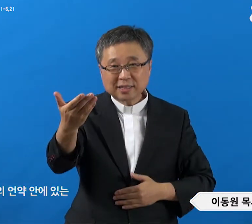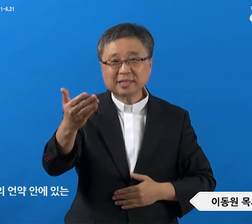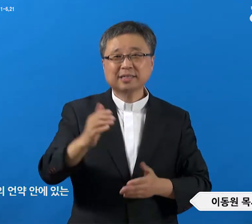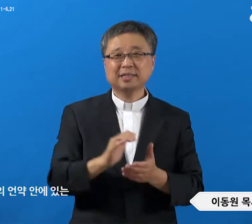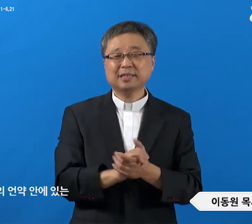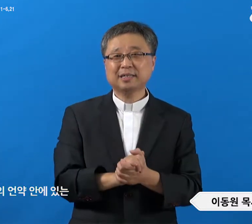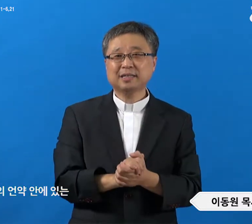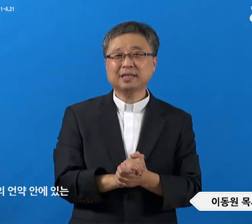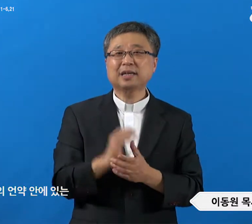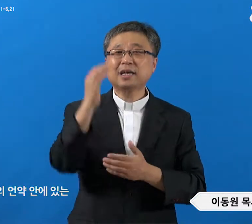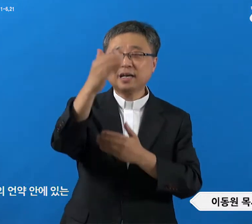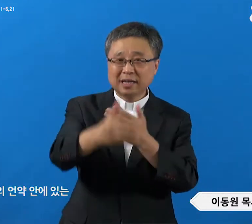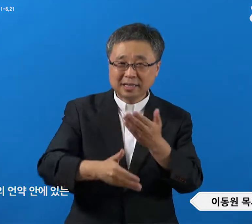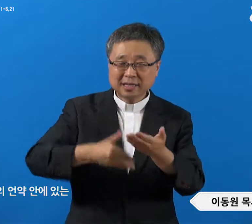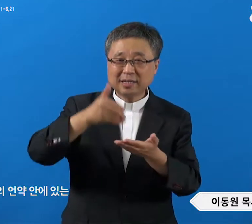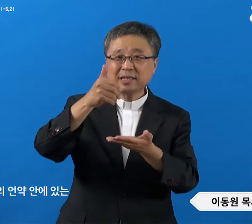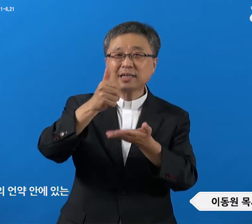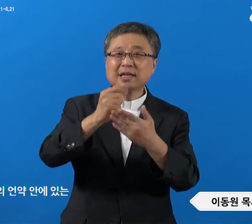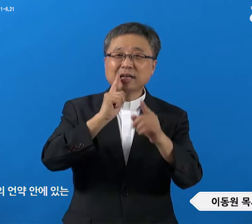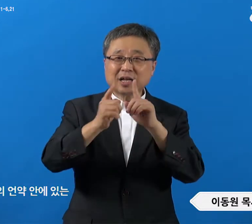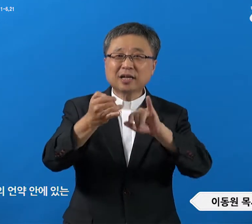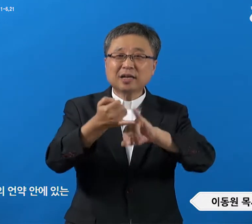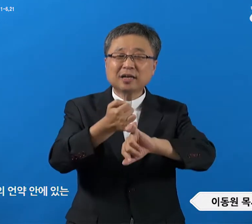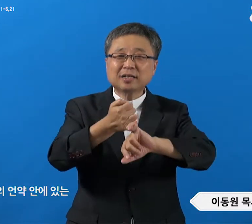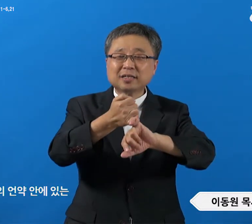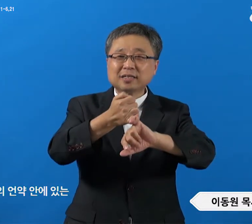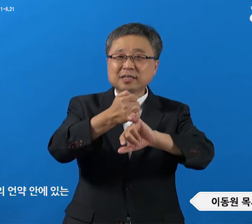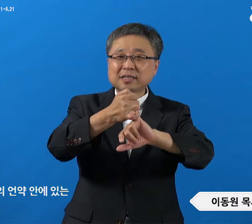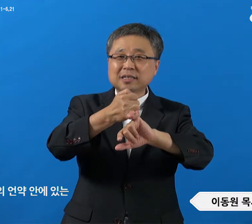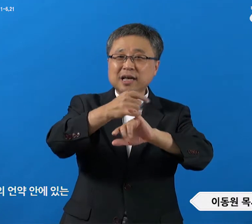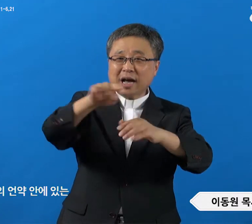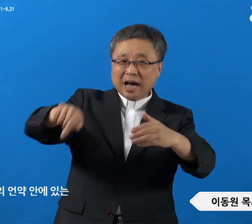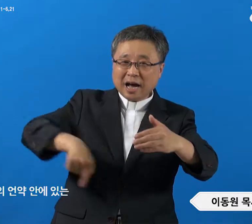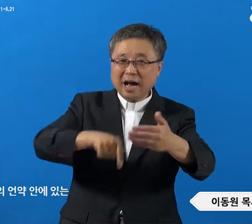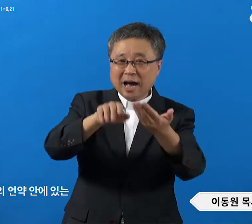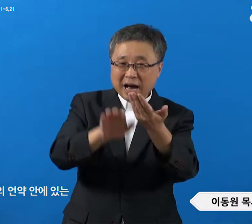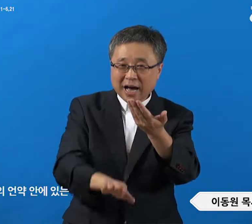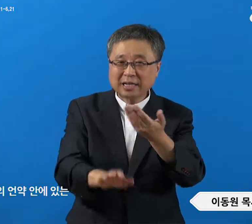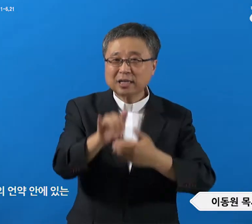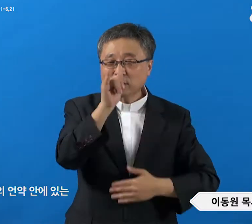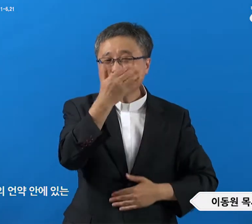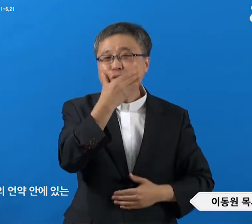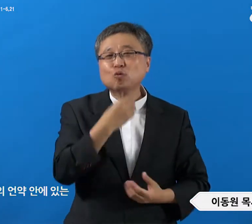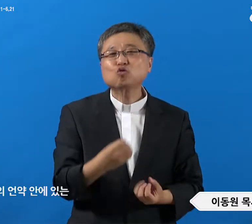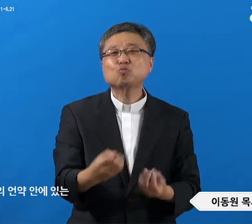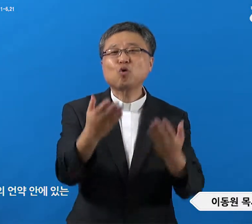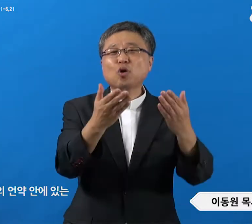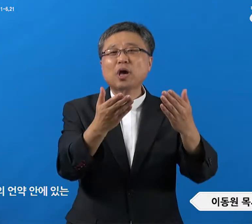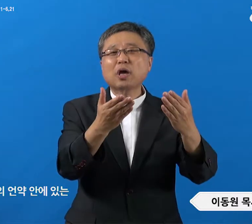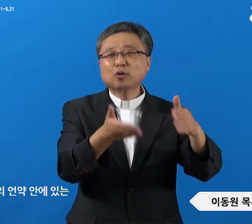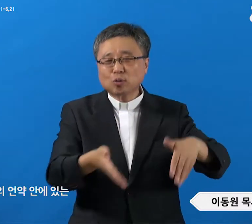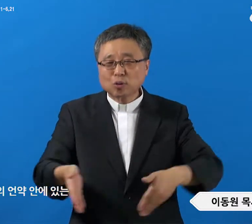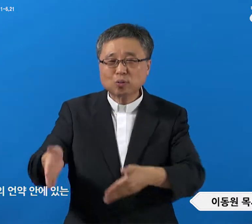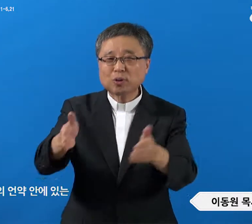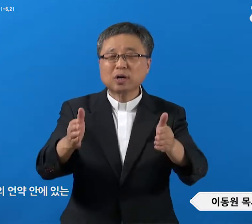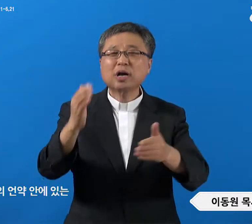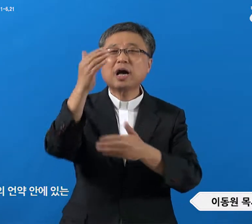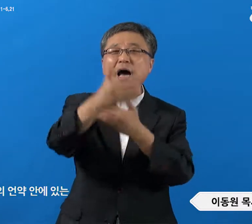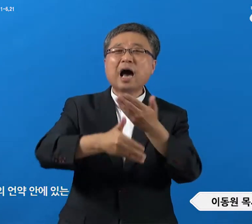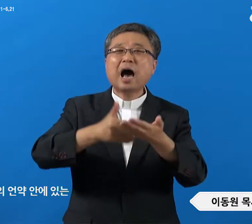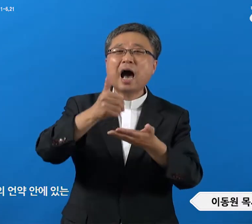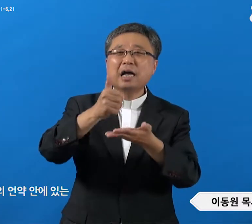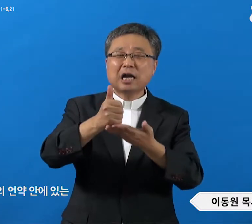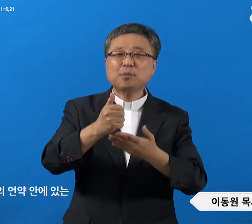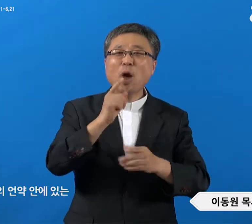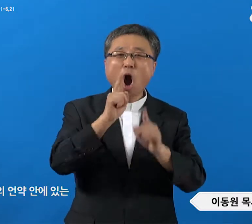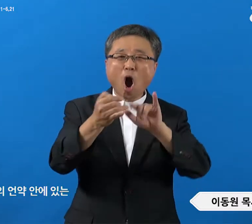당신은 하나님의 언약 안에 있는 뭐라고 그랬어요? 축복의 통로 그랬잖아요. 당신은 하나님의 언약